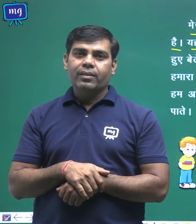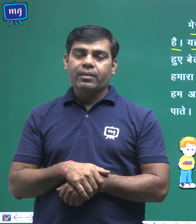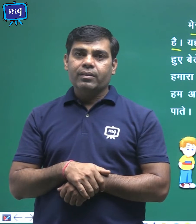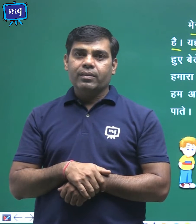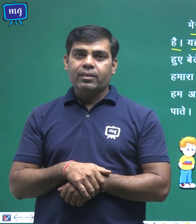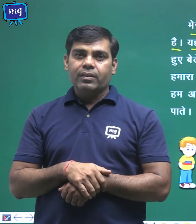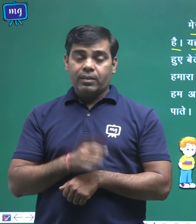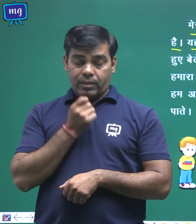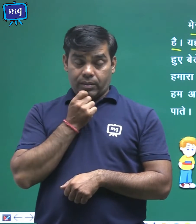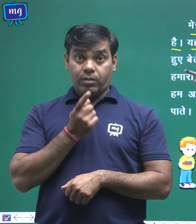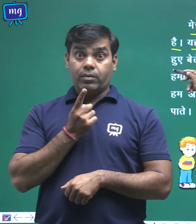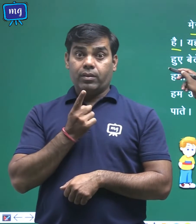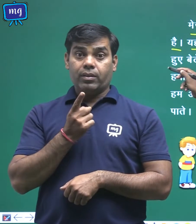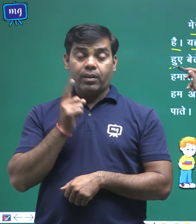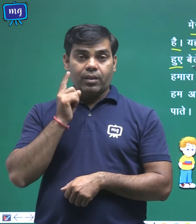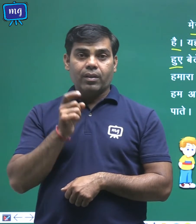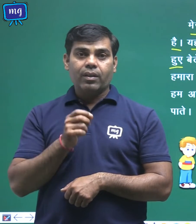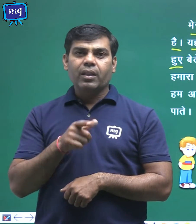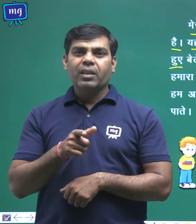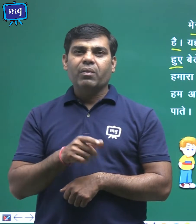झिड़की देते हुए